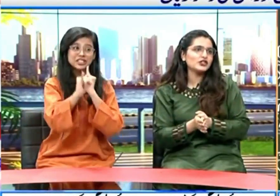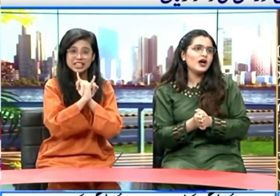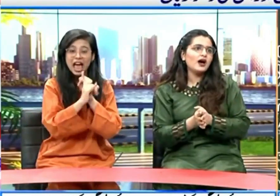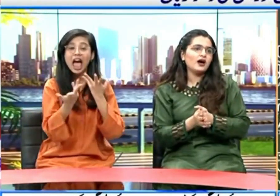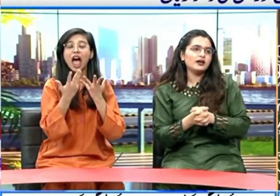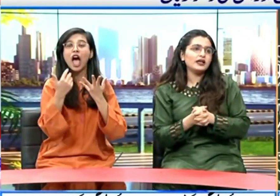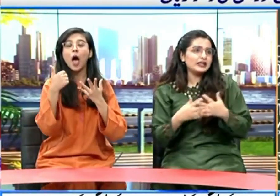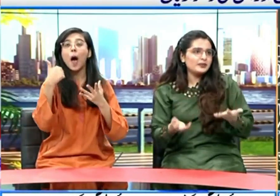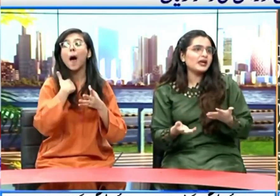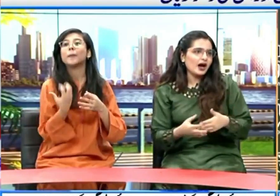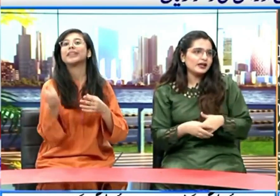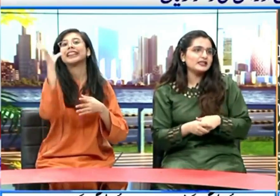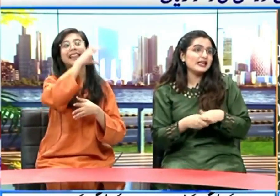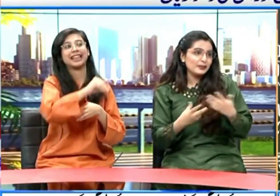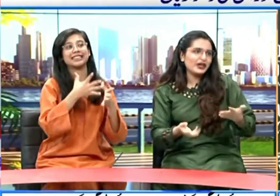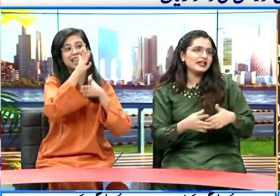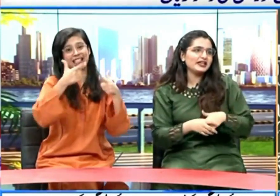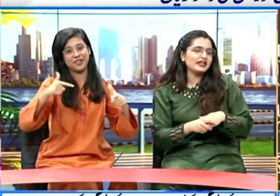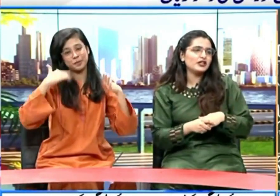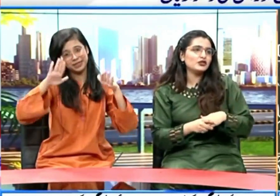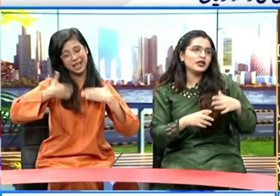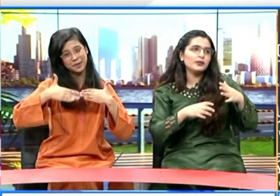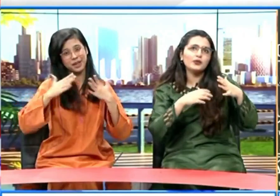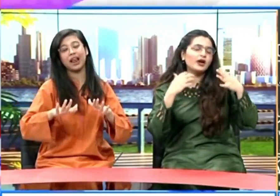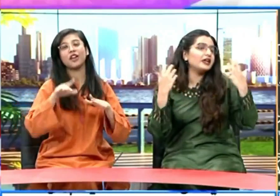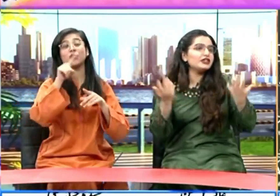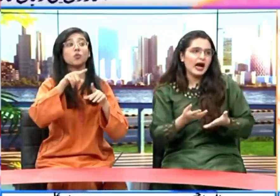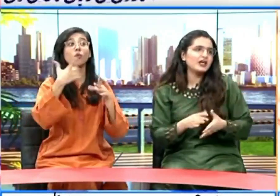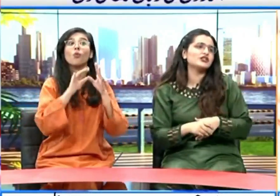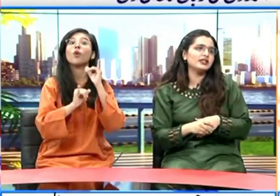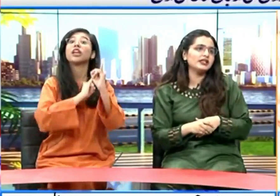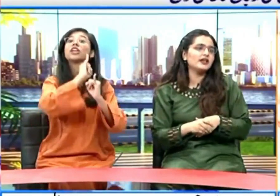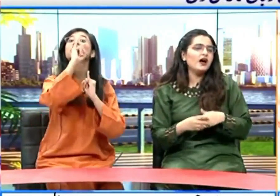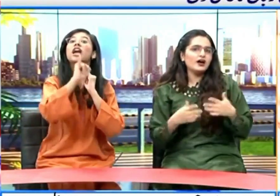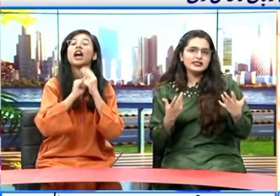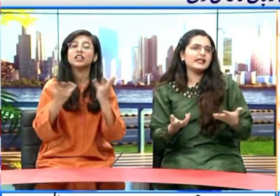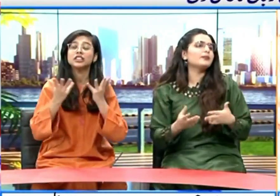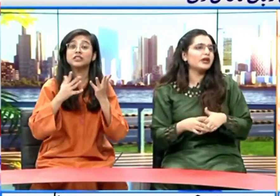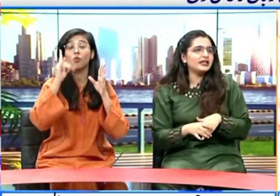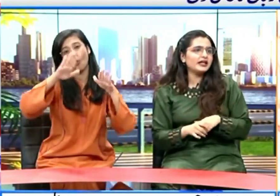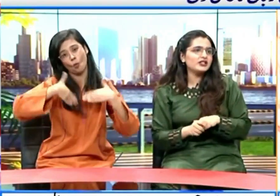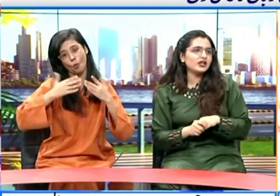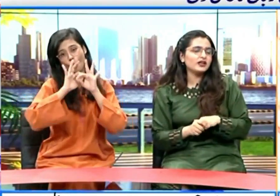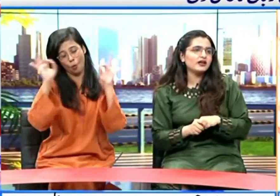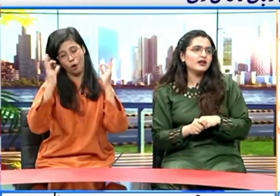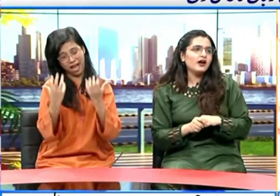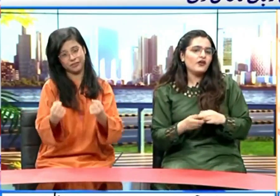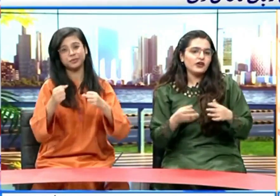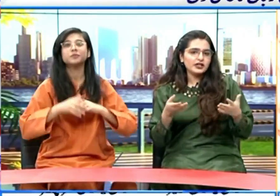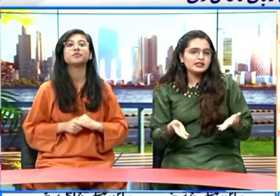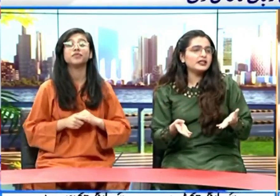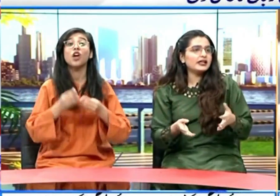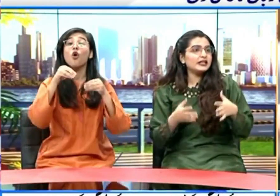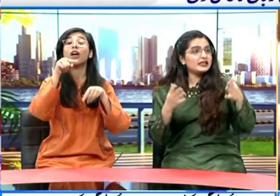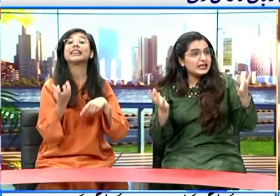لینگویج کا دن منا رہے ہیں, سیلیبریٹ کر رہے ہیں, جو کہ پورا انٹرنیشنلی سیلیبریٹ کیا جاتا ہے. اور